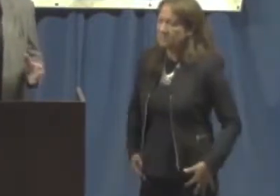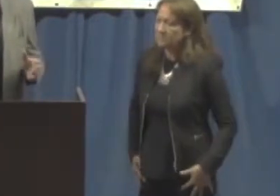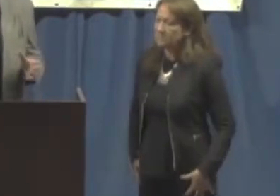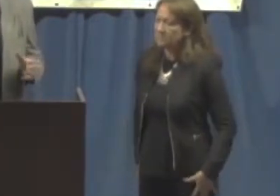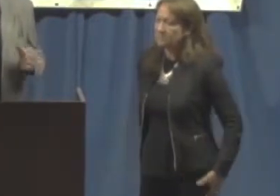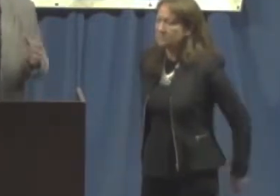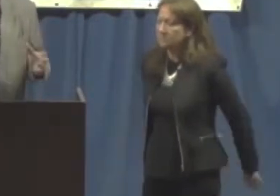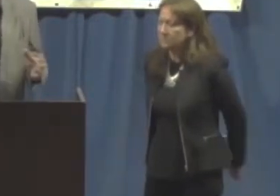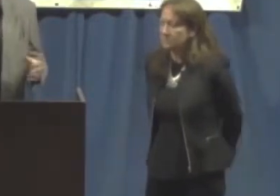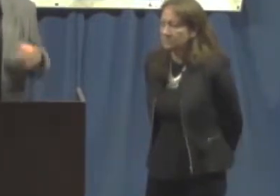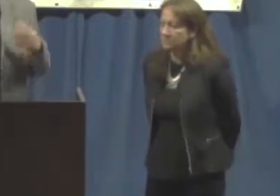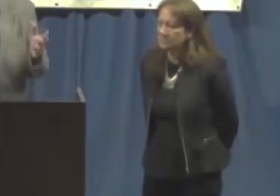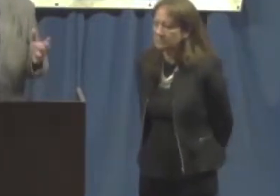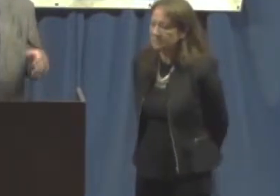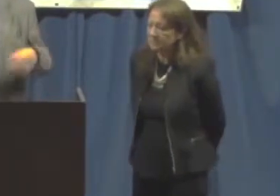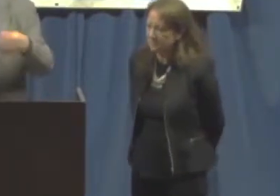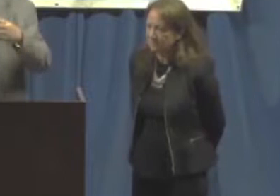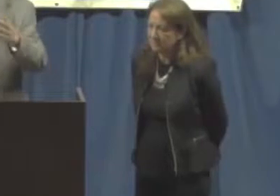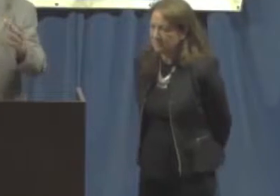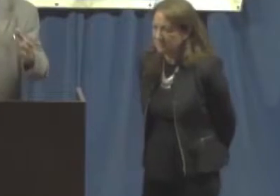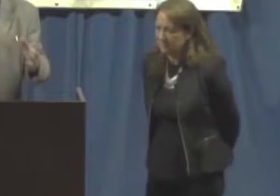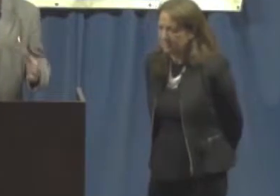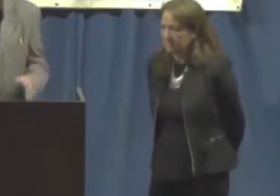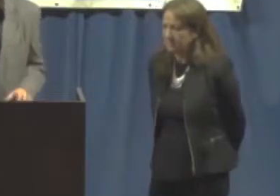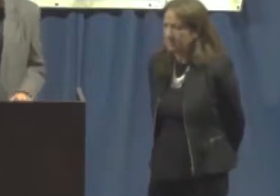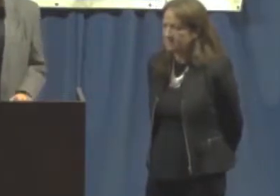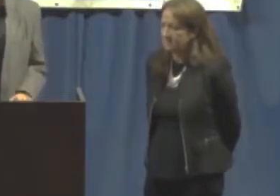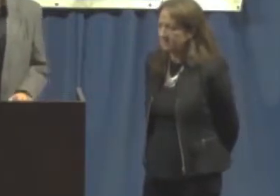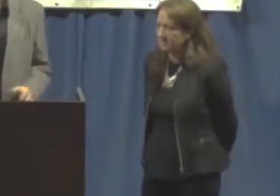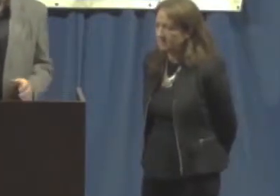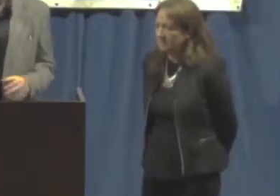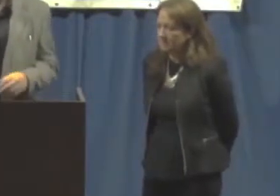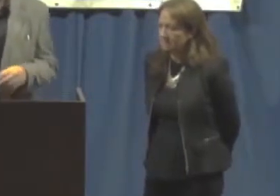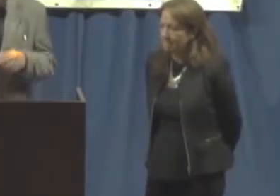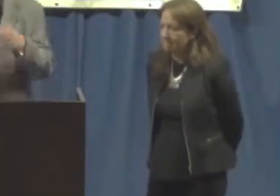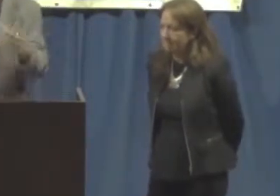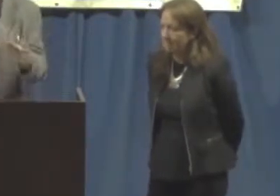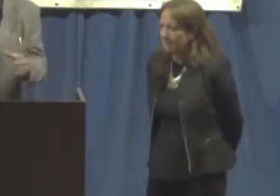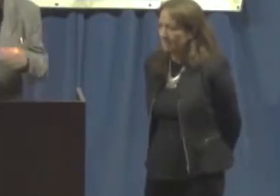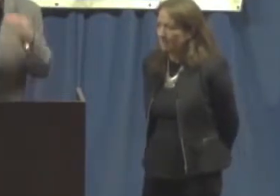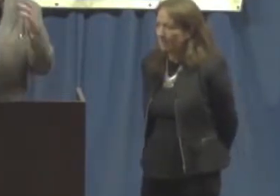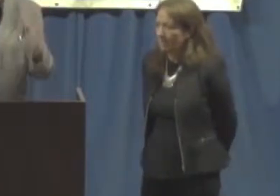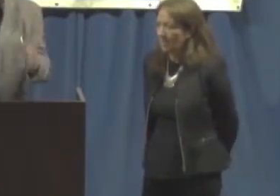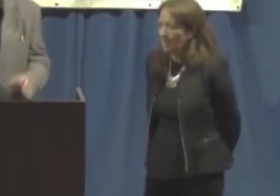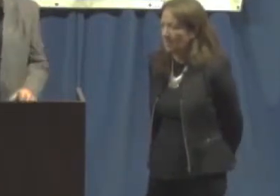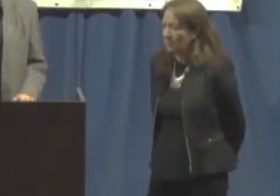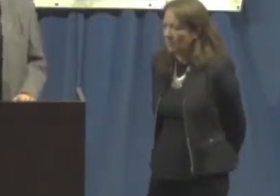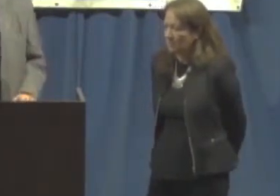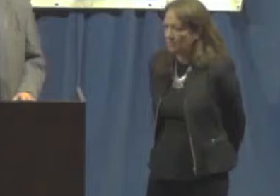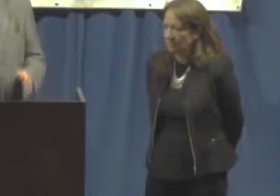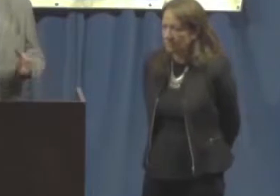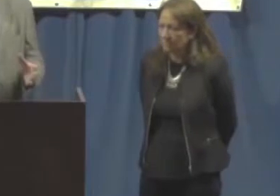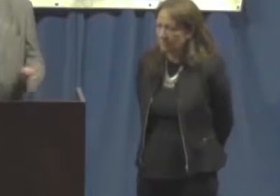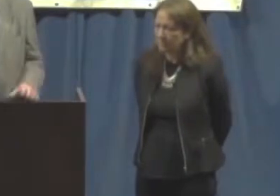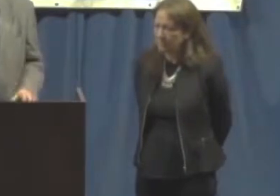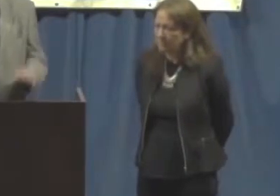iniciativa que vaya aunando todos los esfuerzos que en distintos lugares se vienen realizando en aras de tener un proyecto